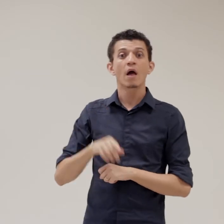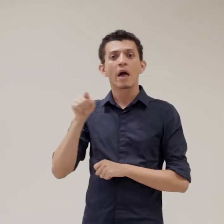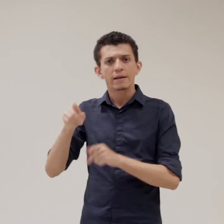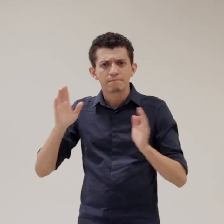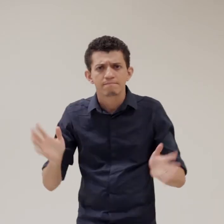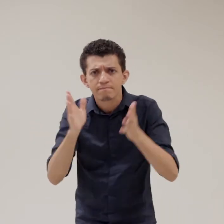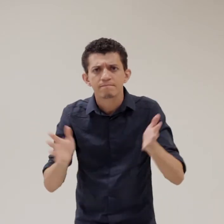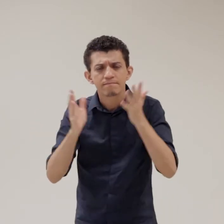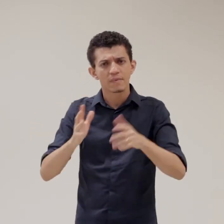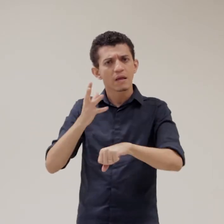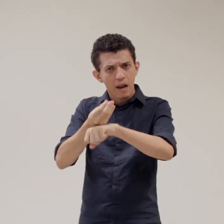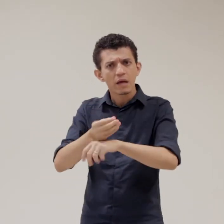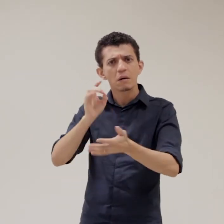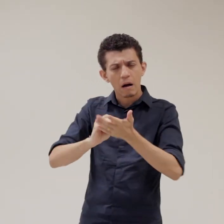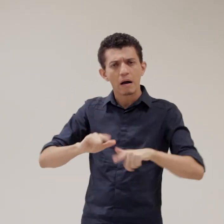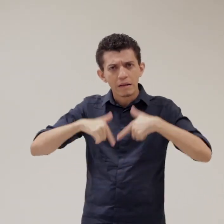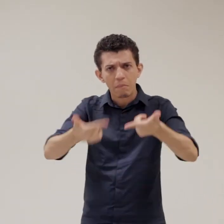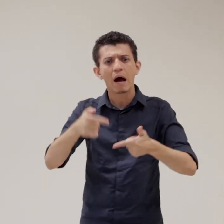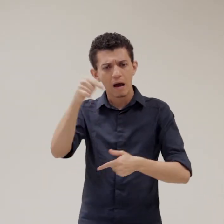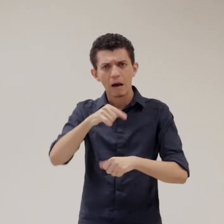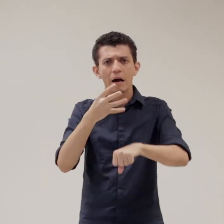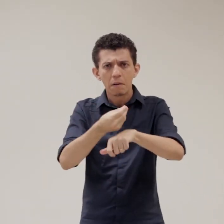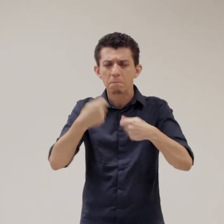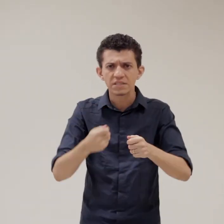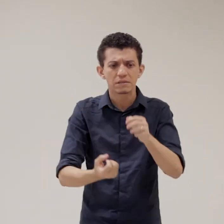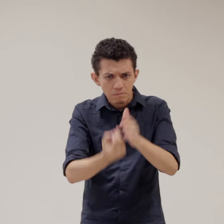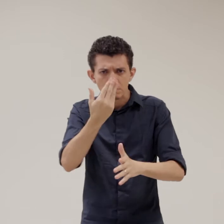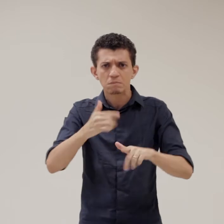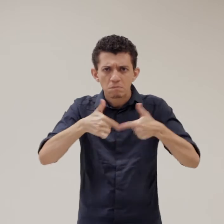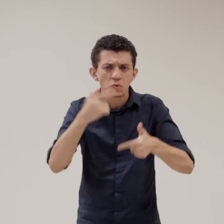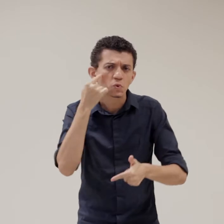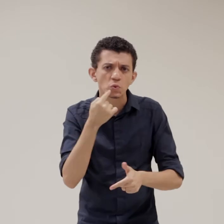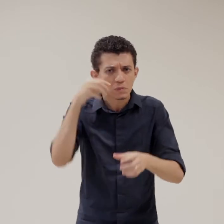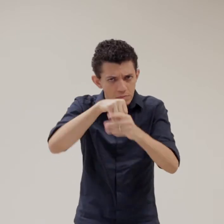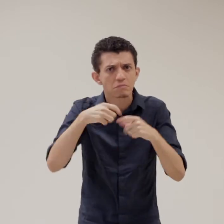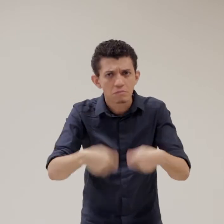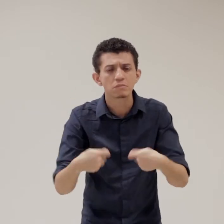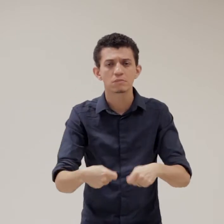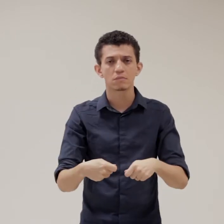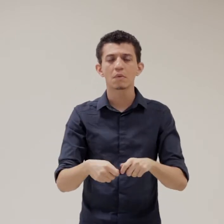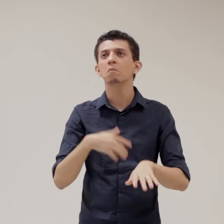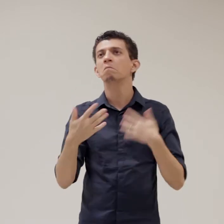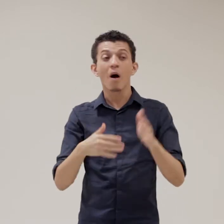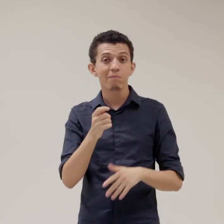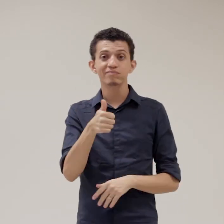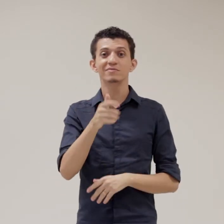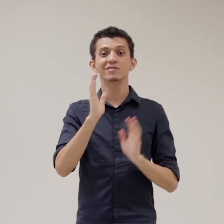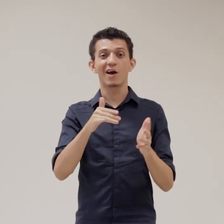congregando. Outro missionário americano, Donald Cabbage, pregava em inglês e fazia sinais em português. Numa dessas